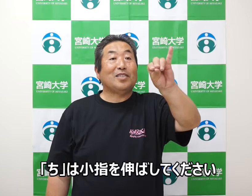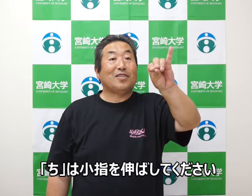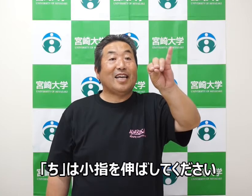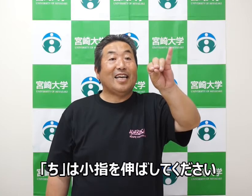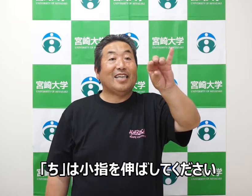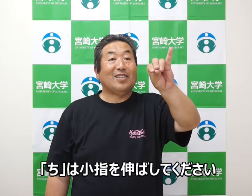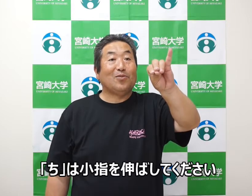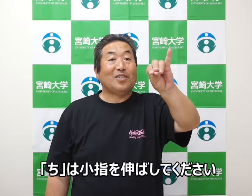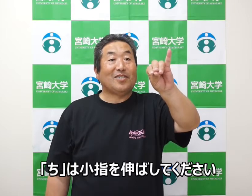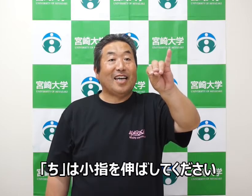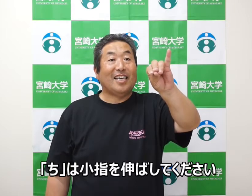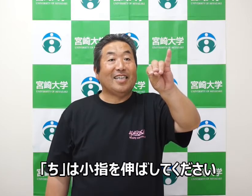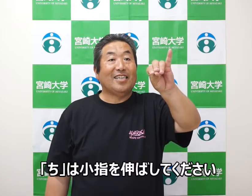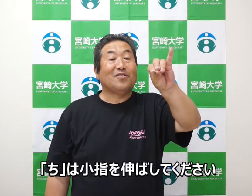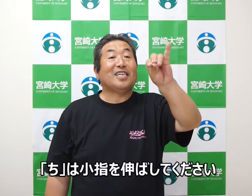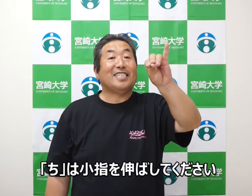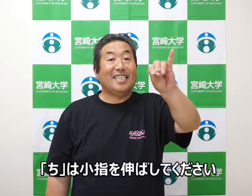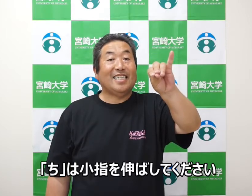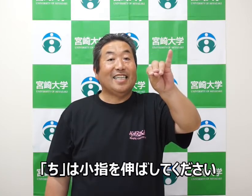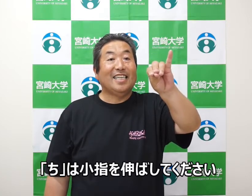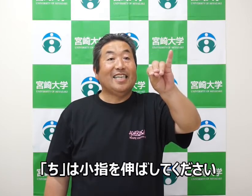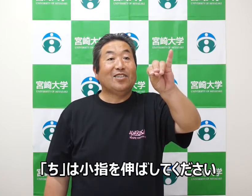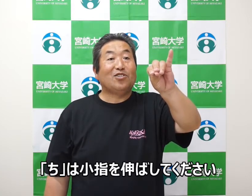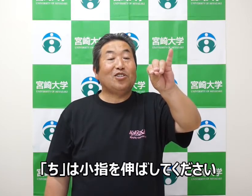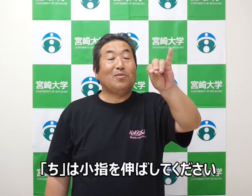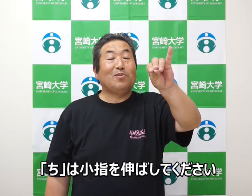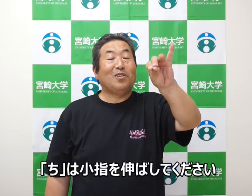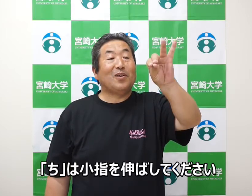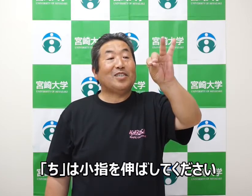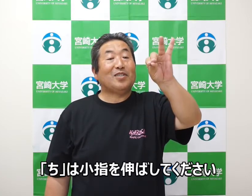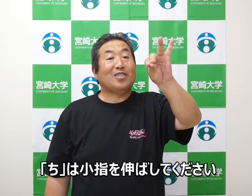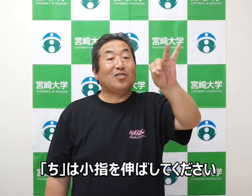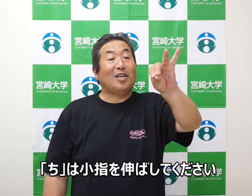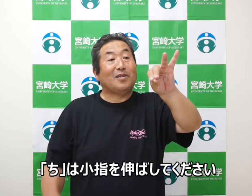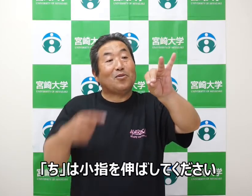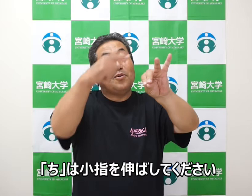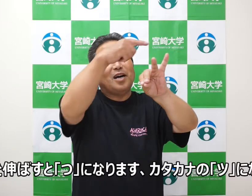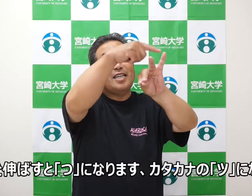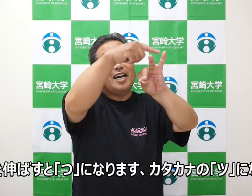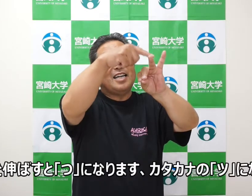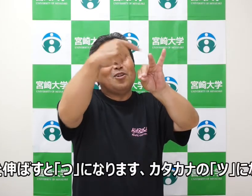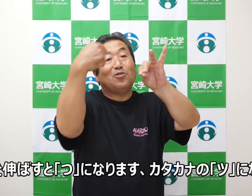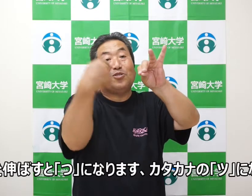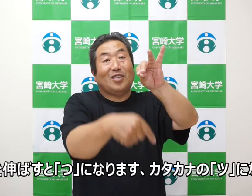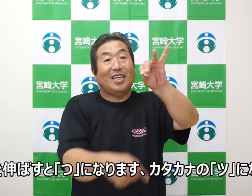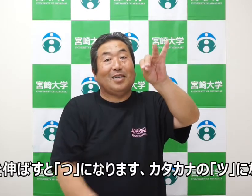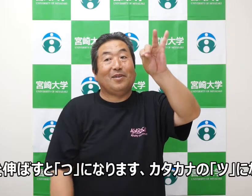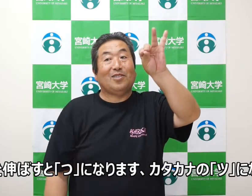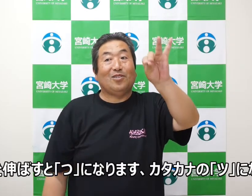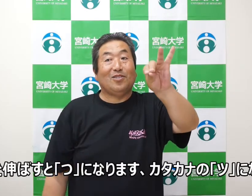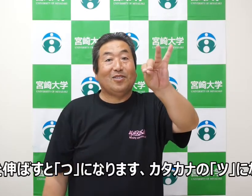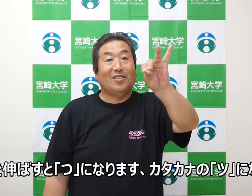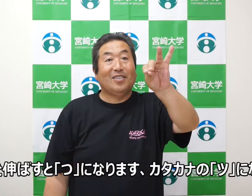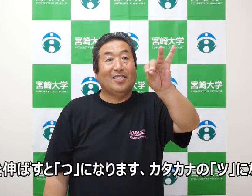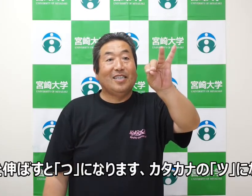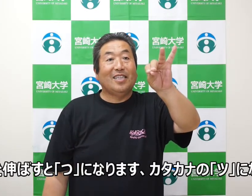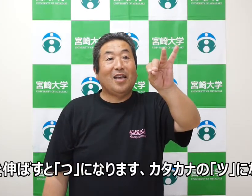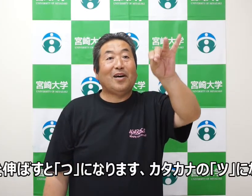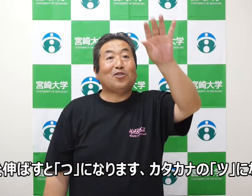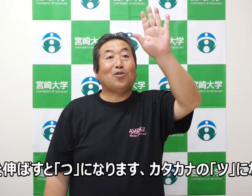ください。伸ばしてください。これがち。薬指まで伸ばして、今度はつになります。これはカタカナのつから来てます。つ。手はそのま